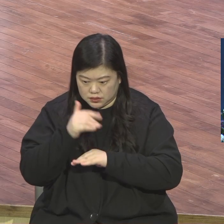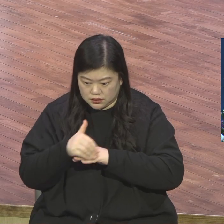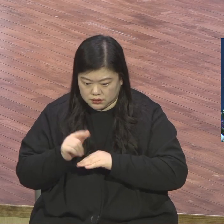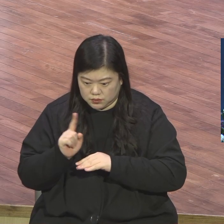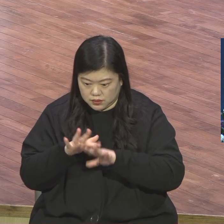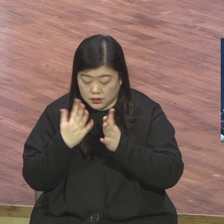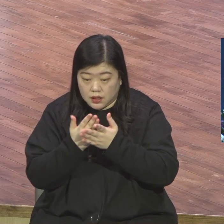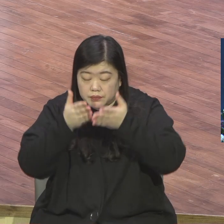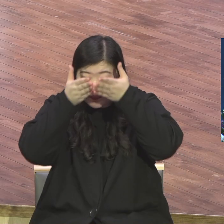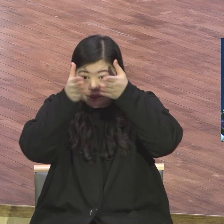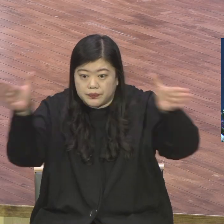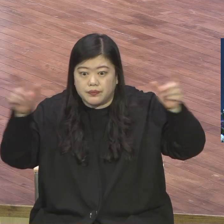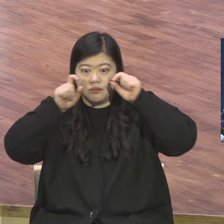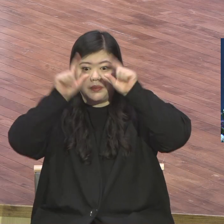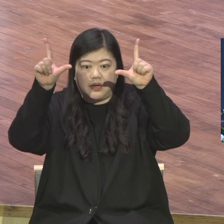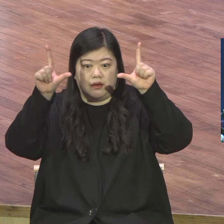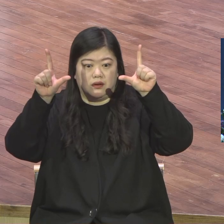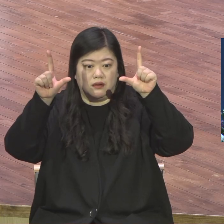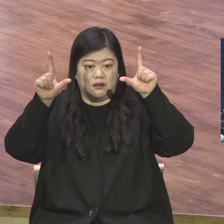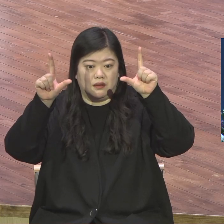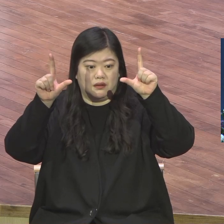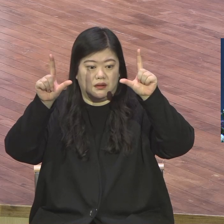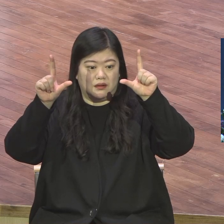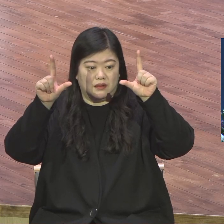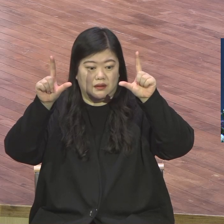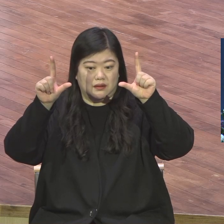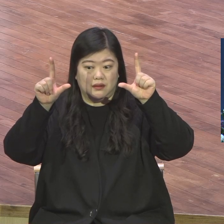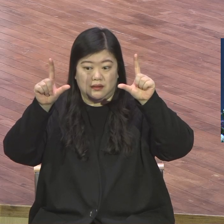눈이 열려버렸어. 사실적으로